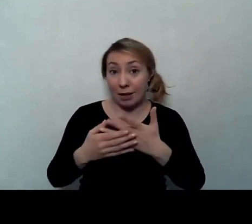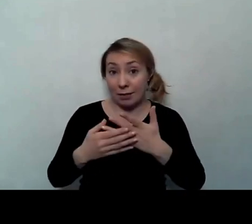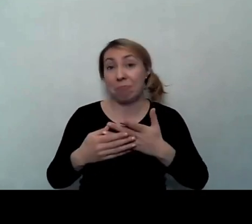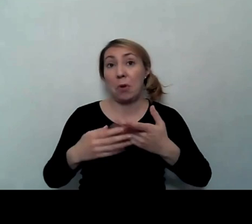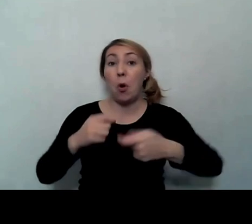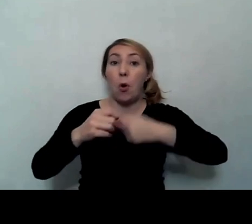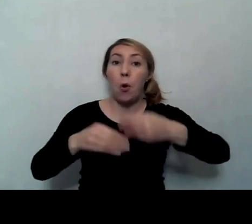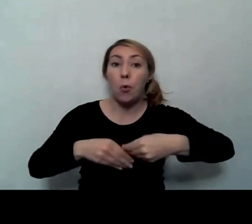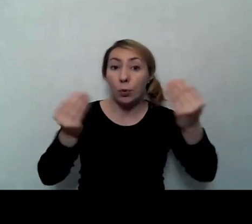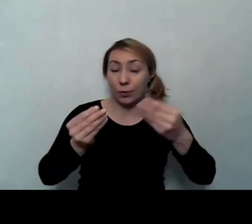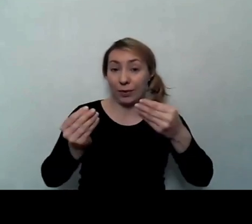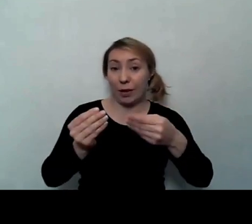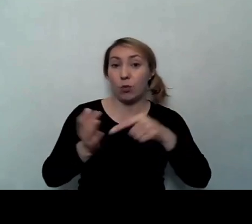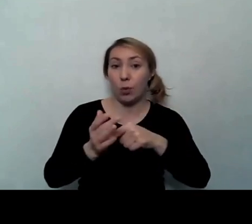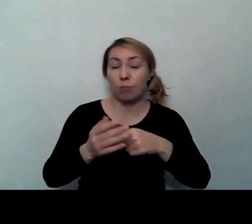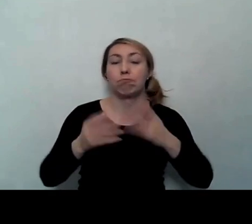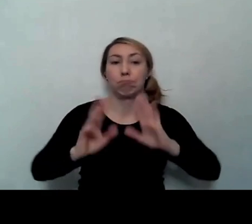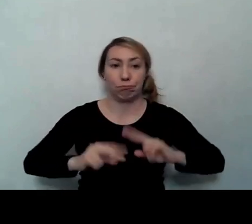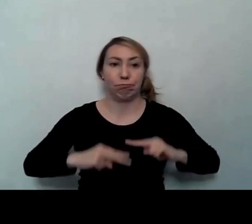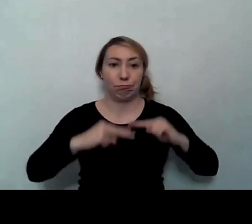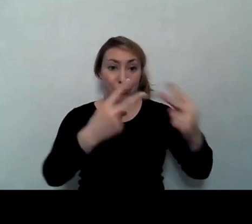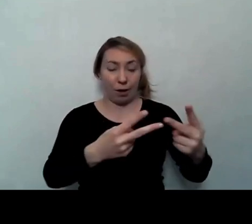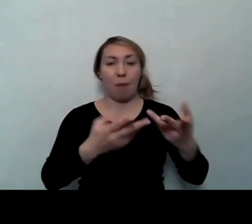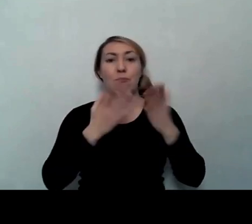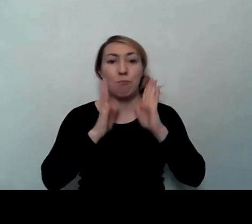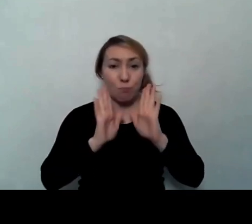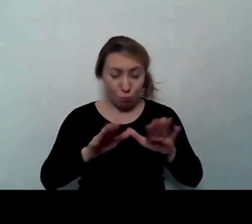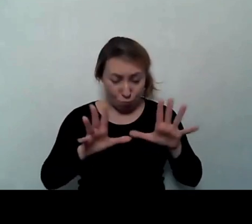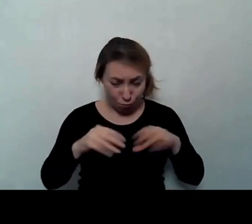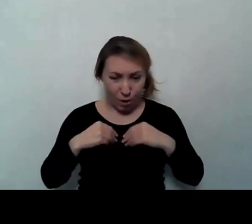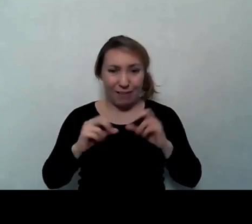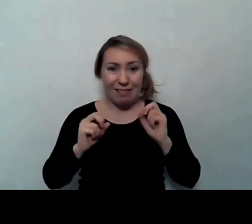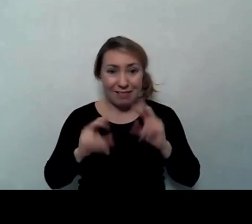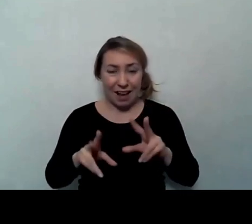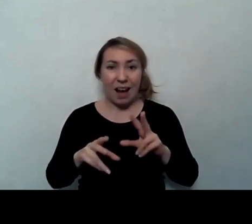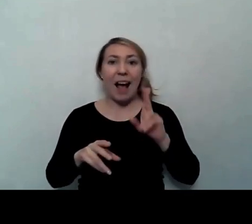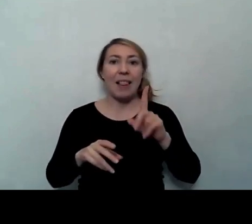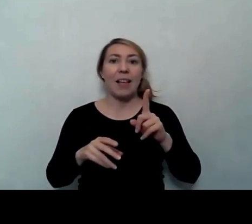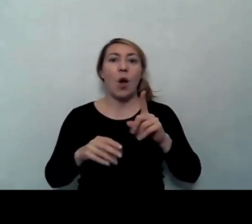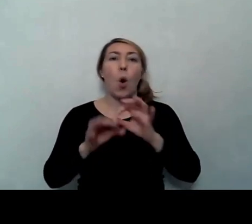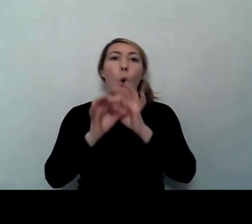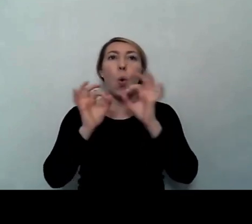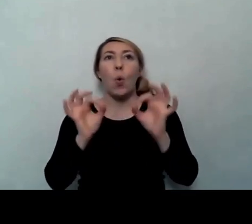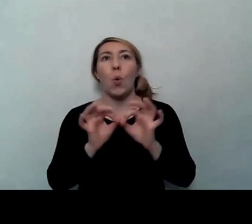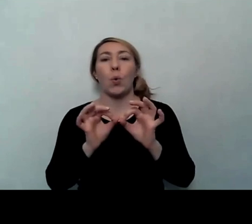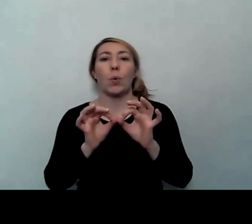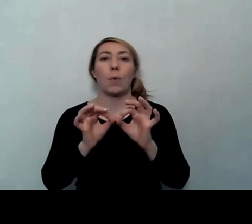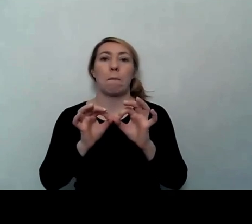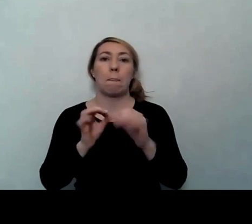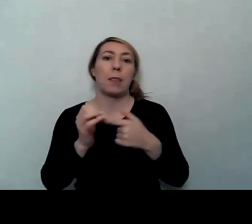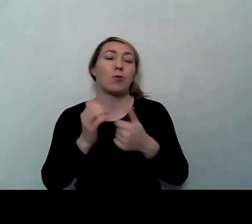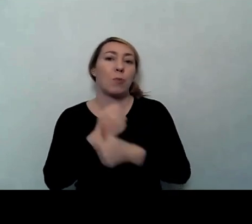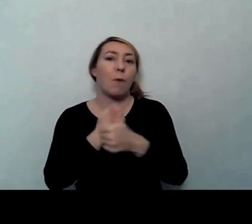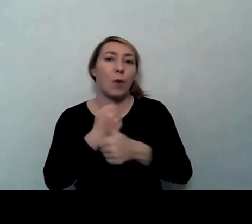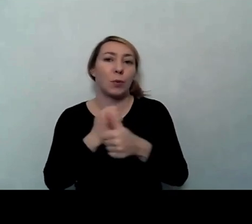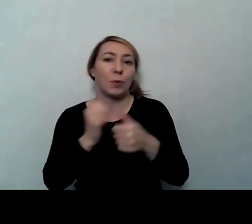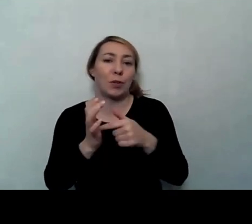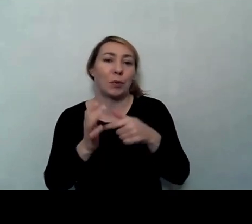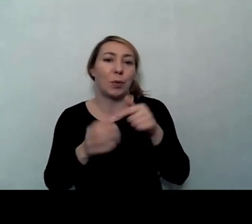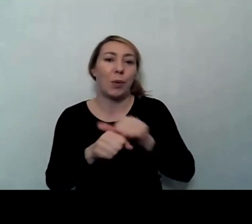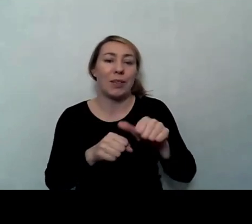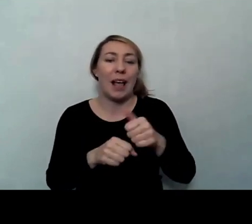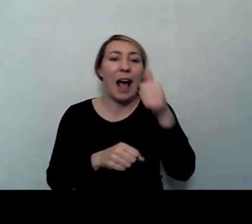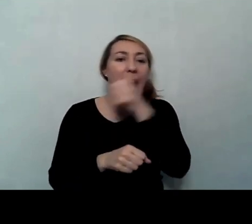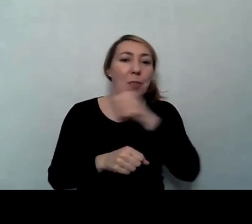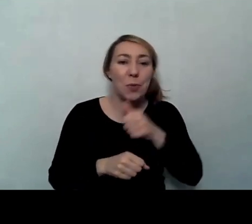jesteśmy gotowe te dane przedstawić, udostępnić. Natomiast no, właśnie z uwagi na anonimowość